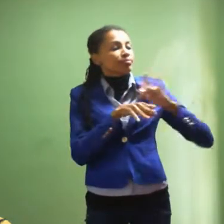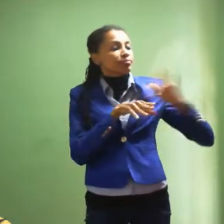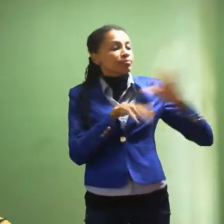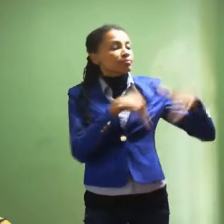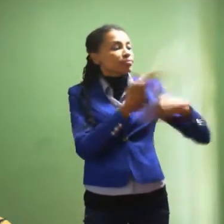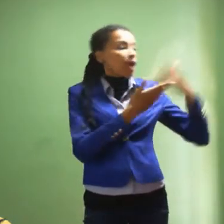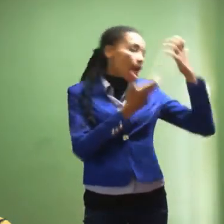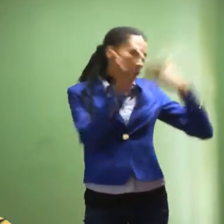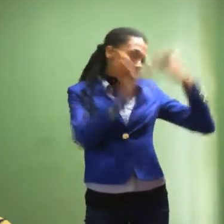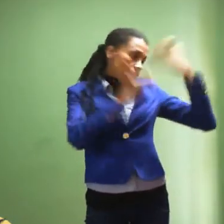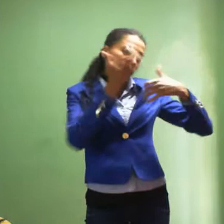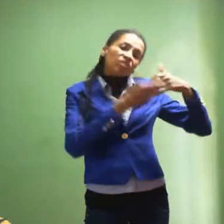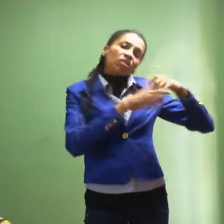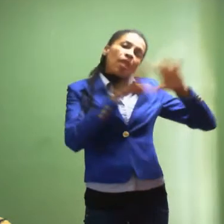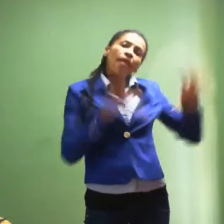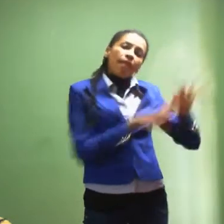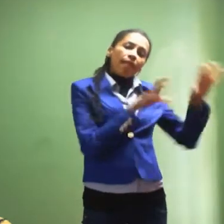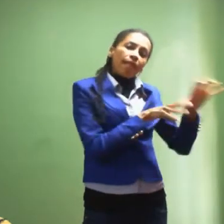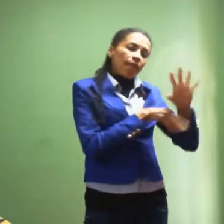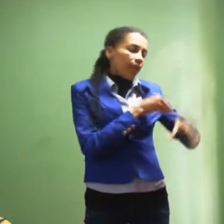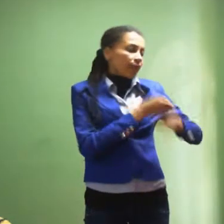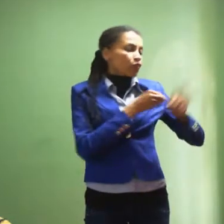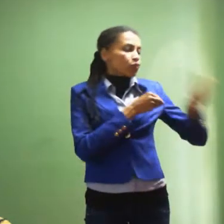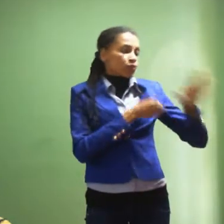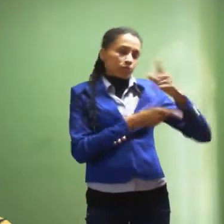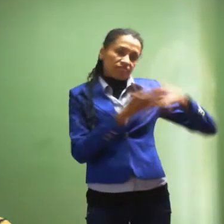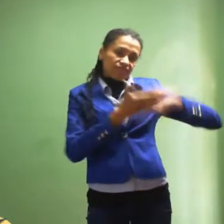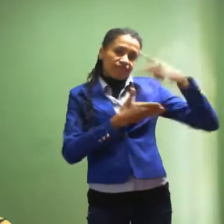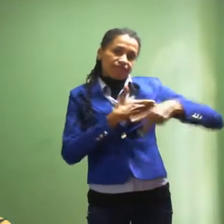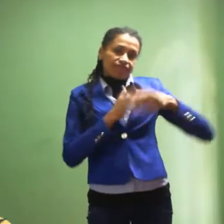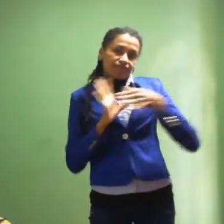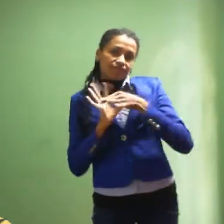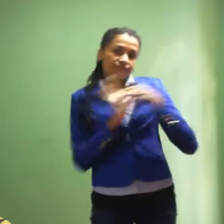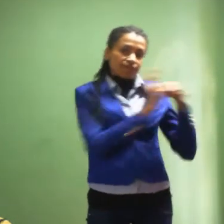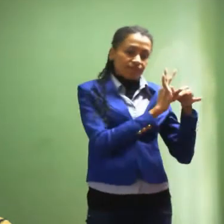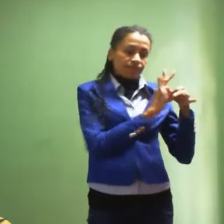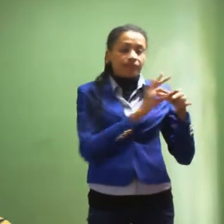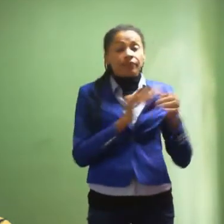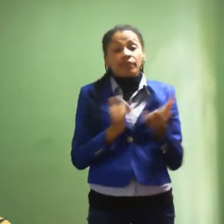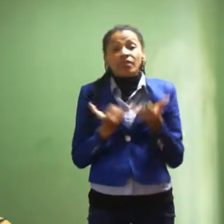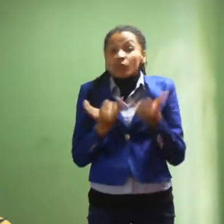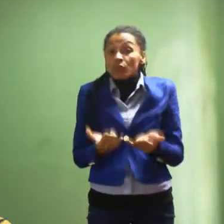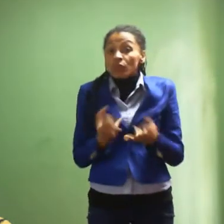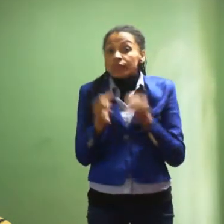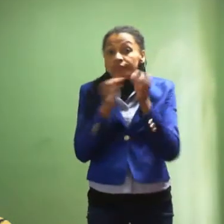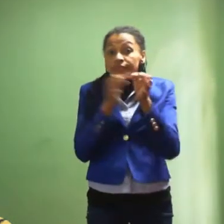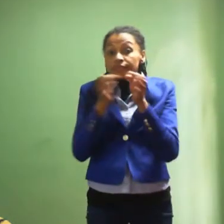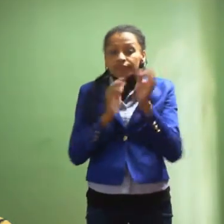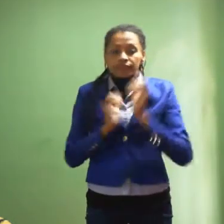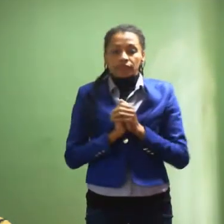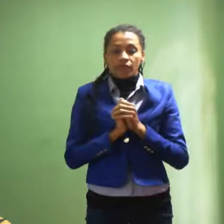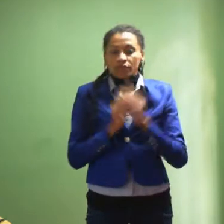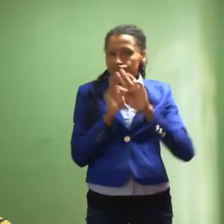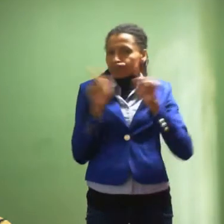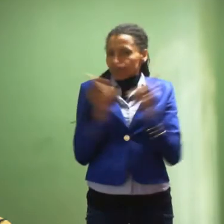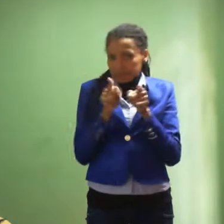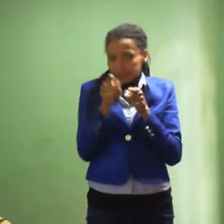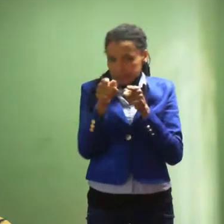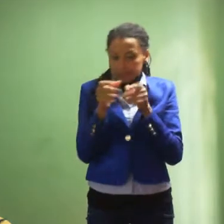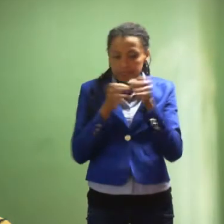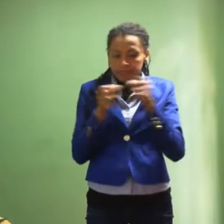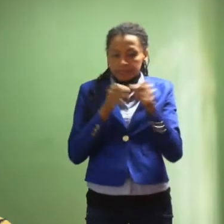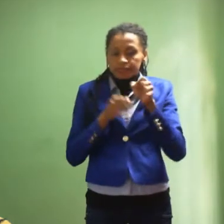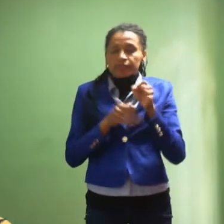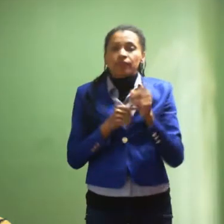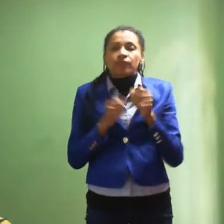diferentes actividades que son propias de los proyectos pedagógicos. En este momento solamente vamos a recordar que los proyectos pedagógicos